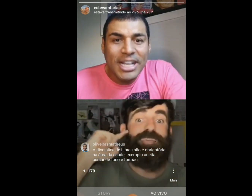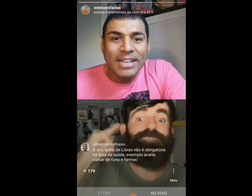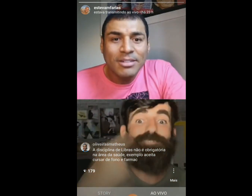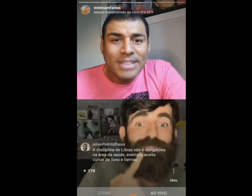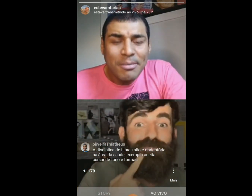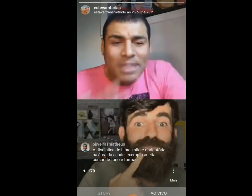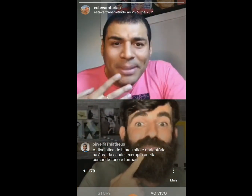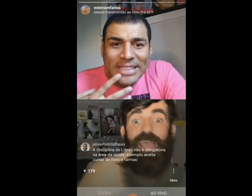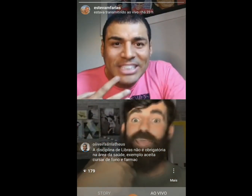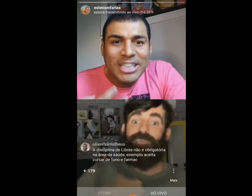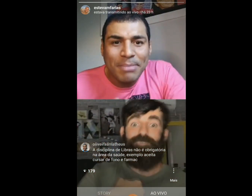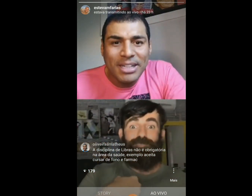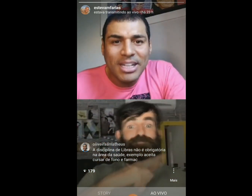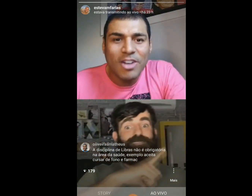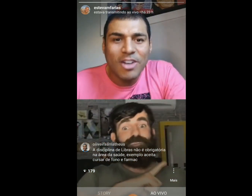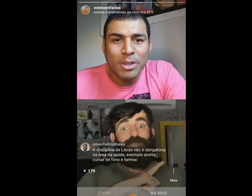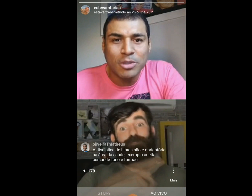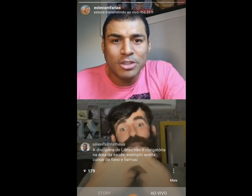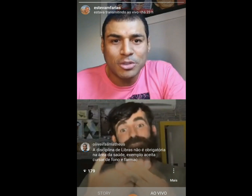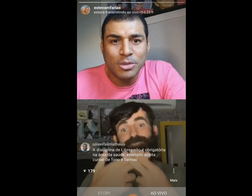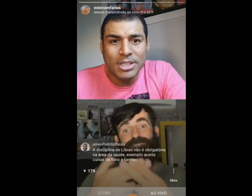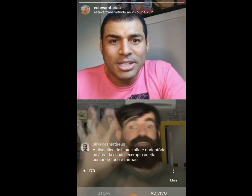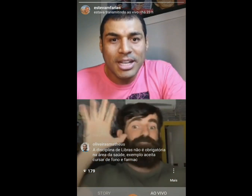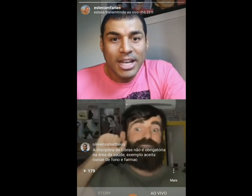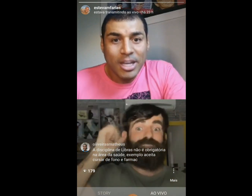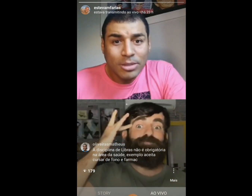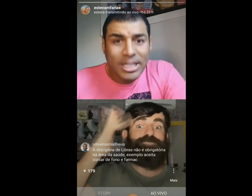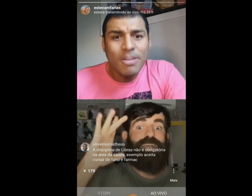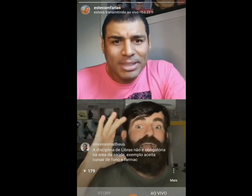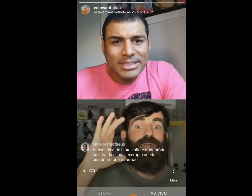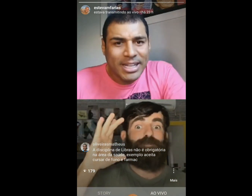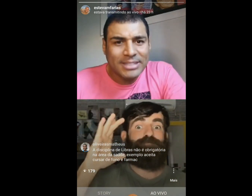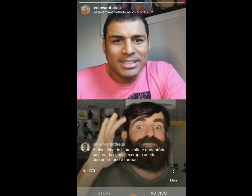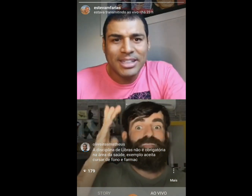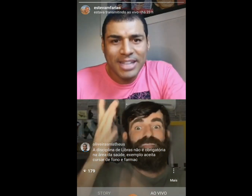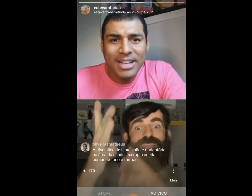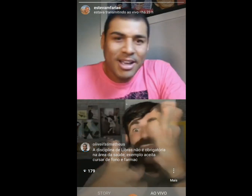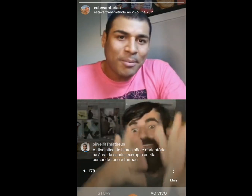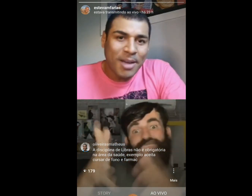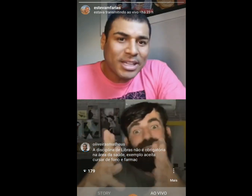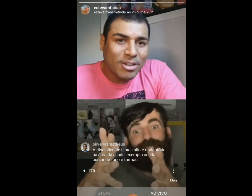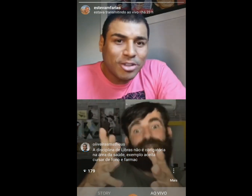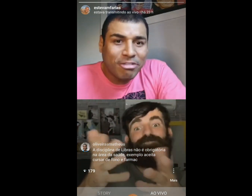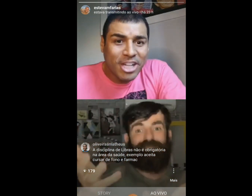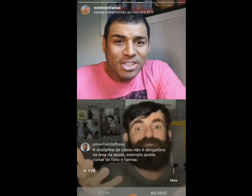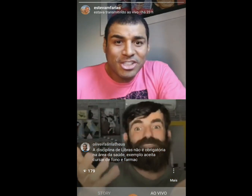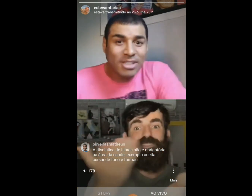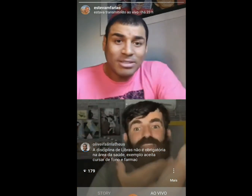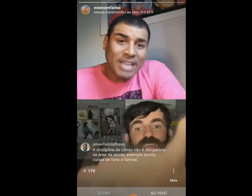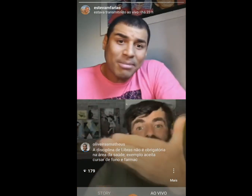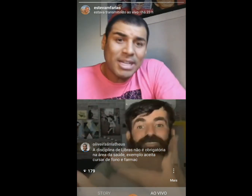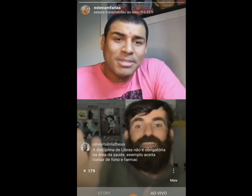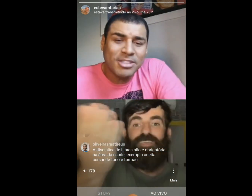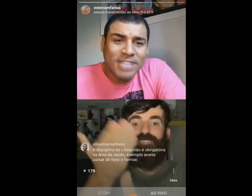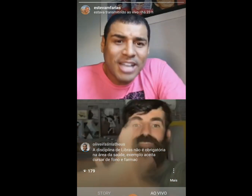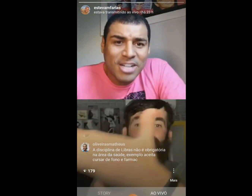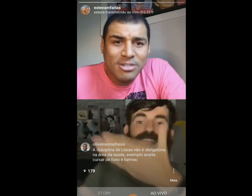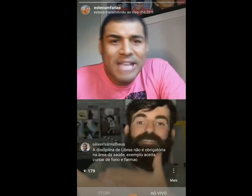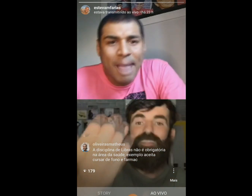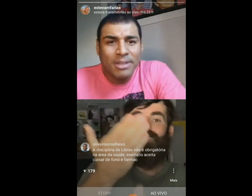paciência também com a pessoa surda. Eu tenho paciência com o ouvinte que não sabe, né, Libras. Então eu preciso desse retorno